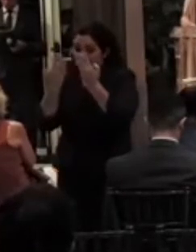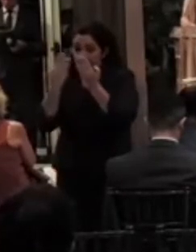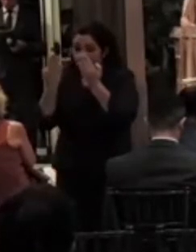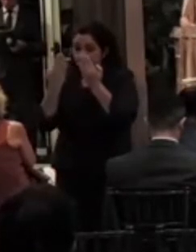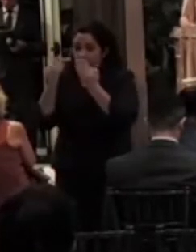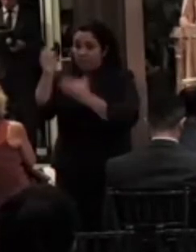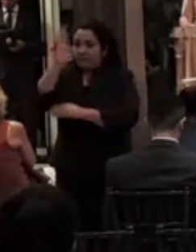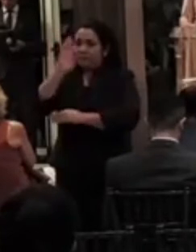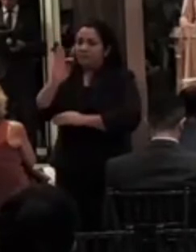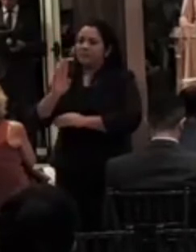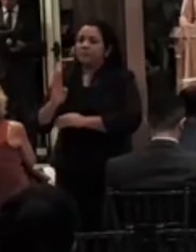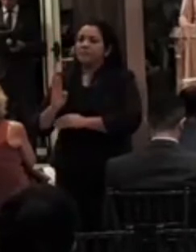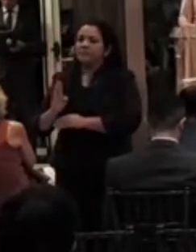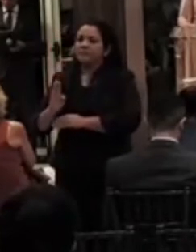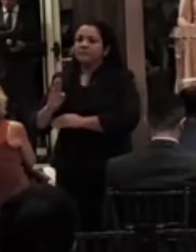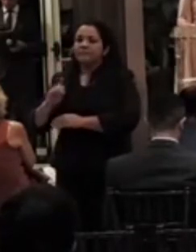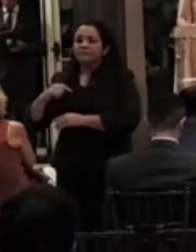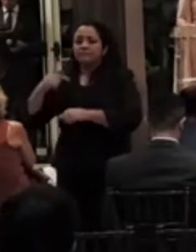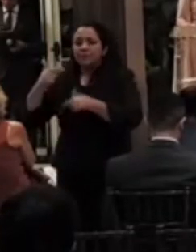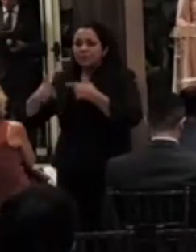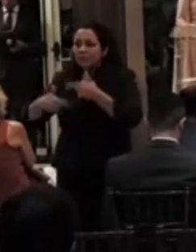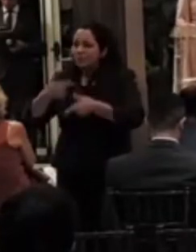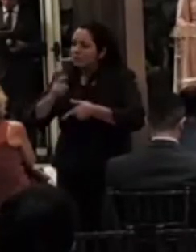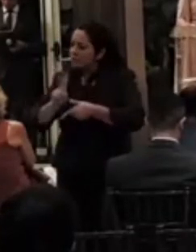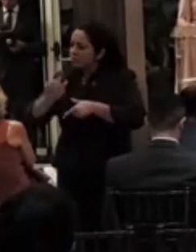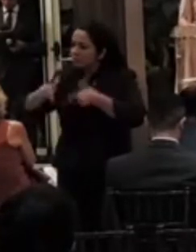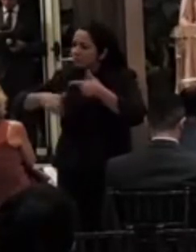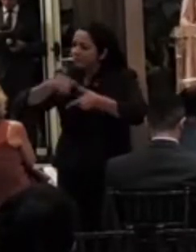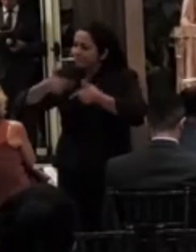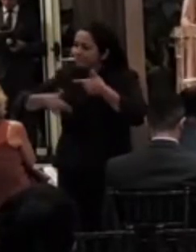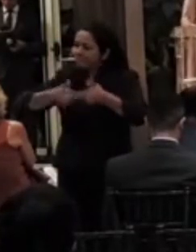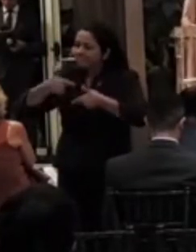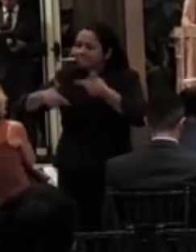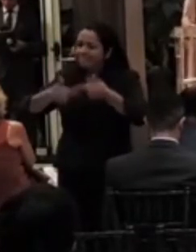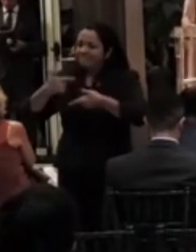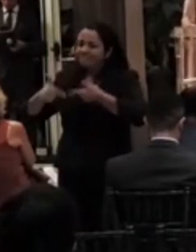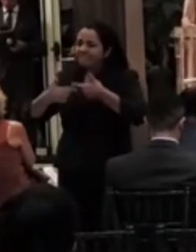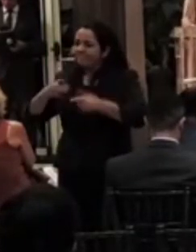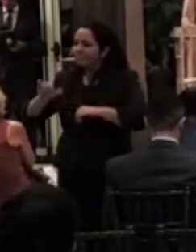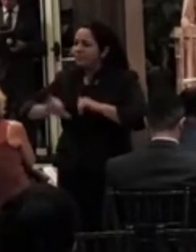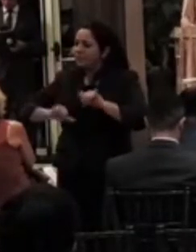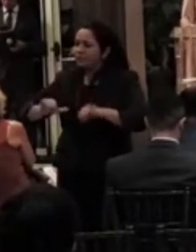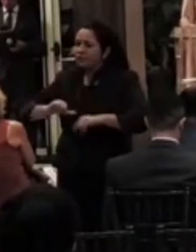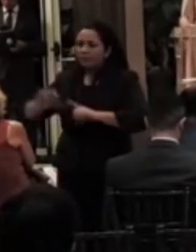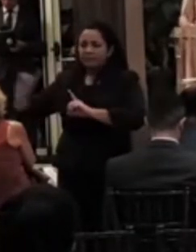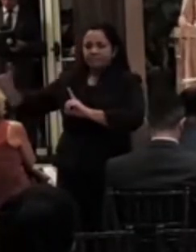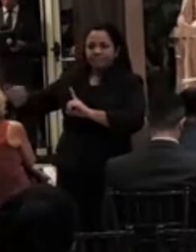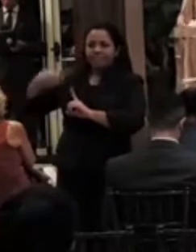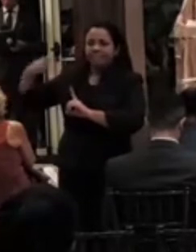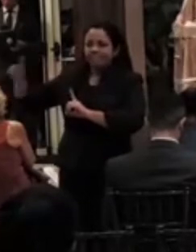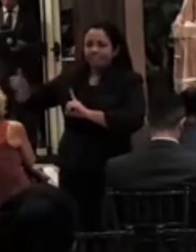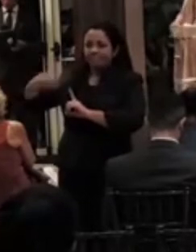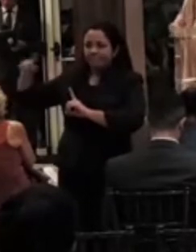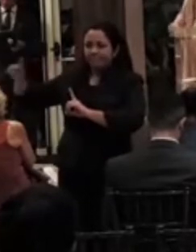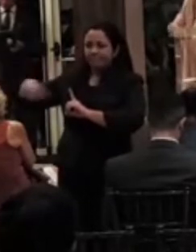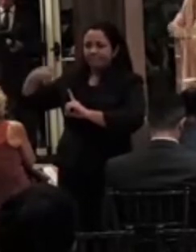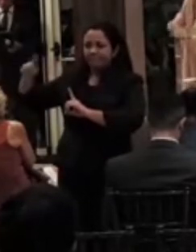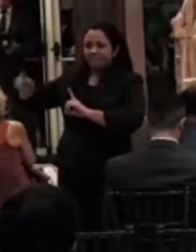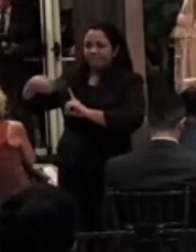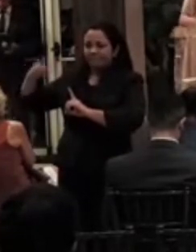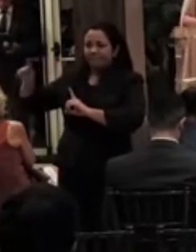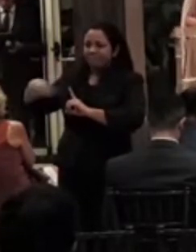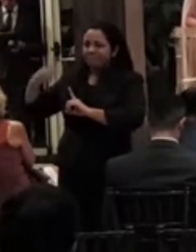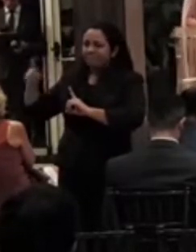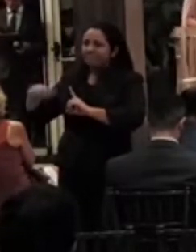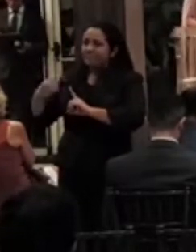brasileira se viu, então, frente a uma conjuntura de ataques, de crise institucional e de desmonte dos